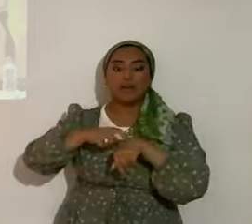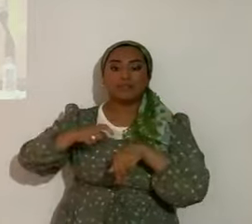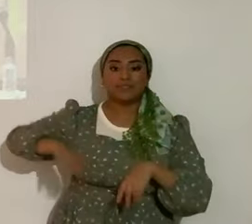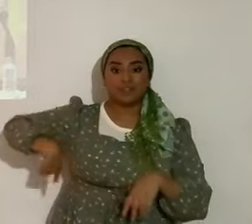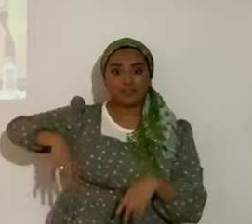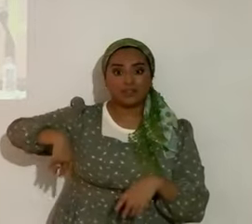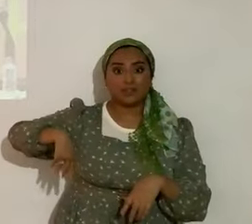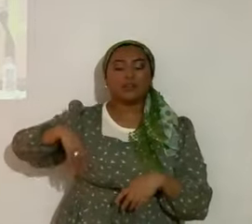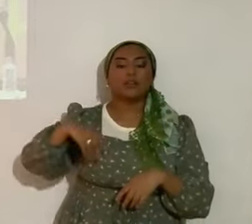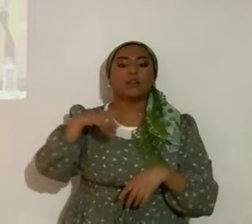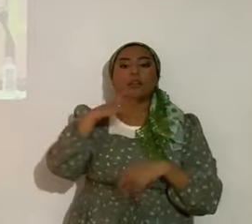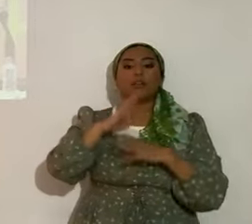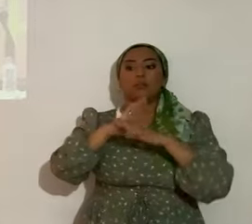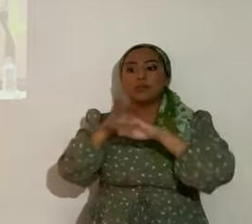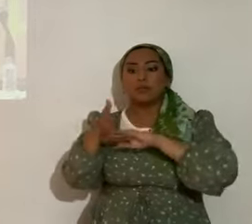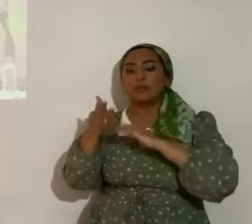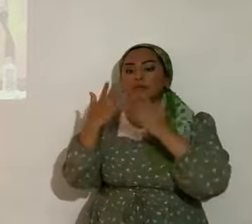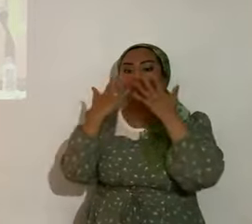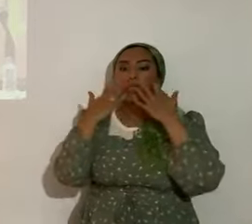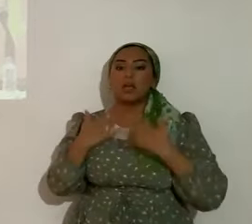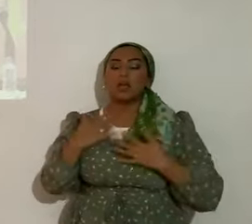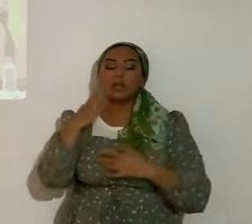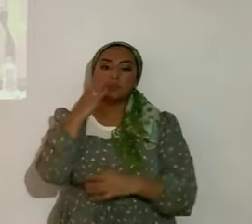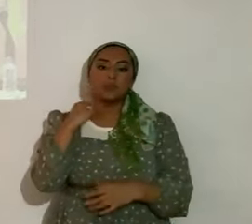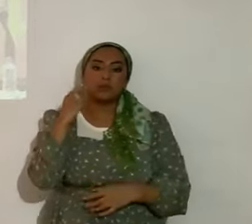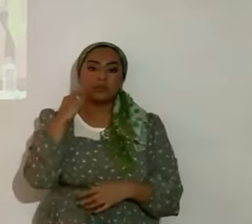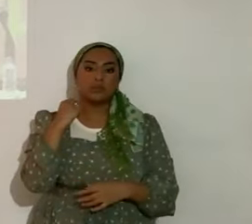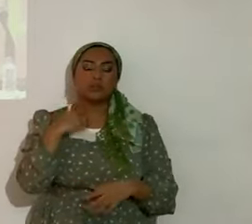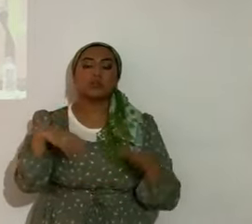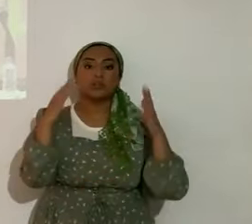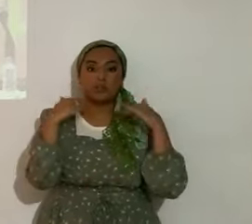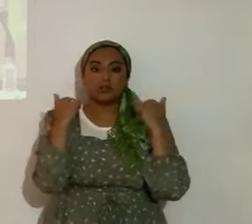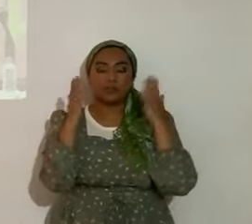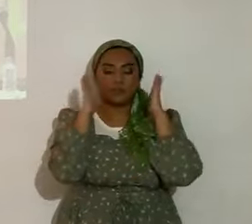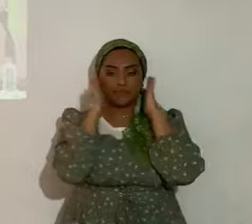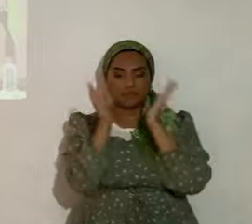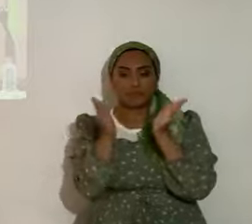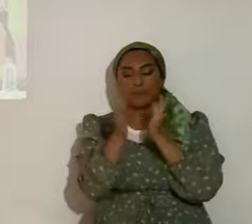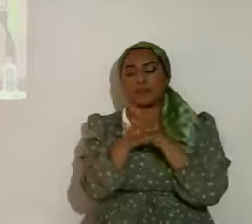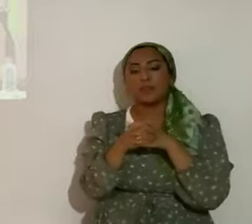y pases una triste experiencia. Ahora, escuchen muy bien.